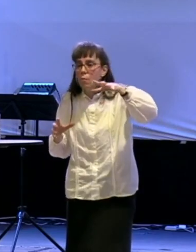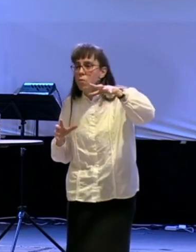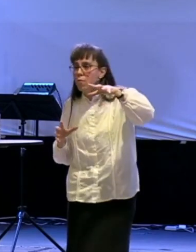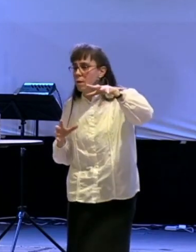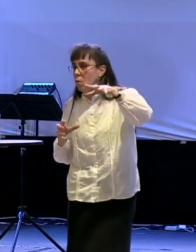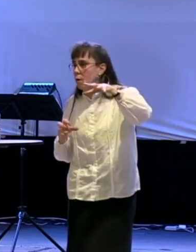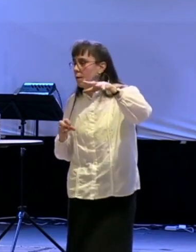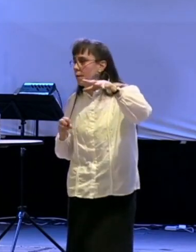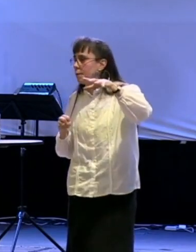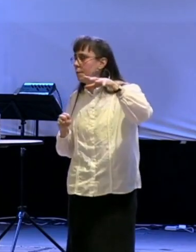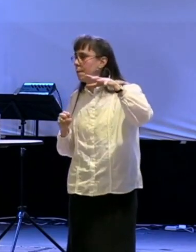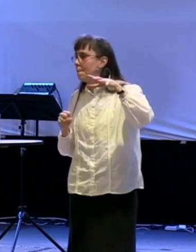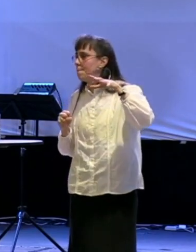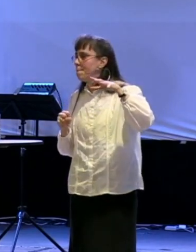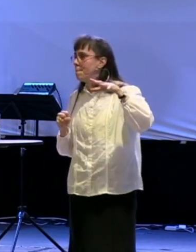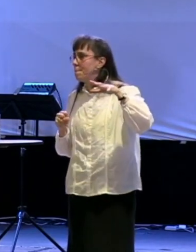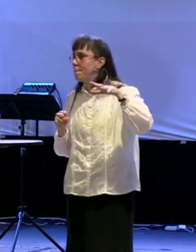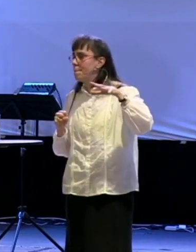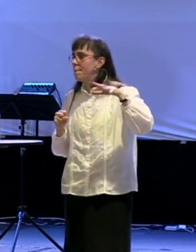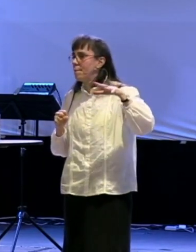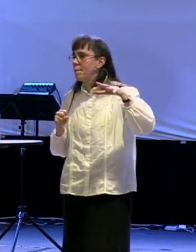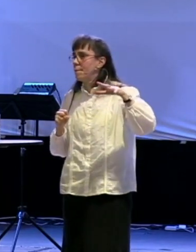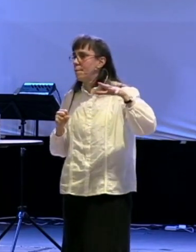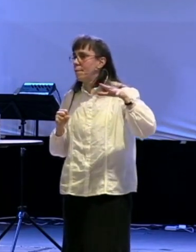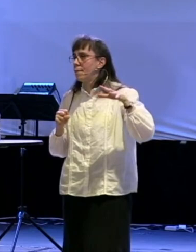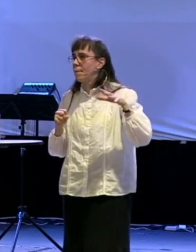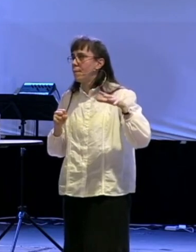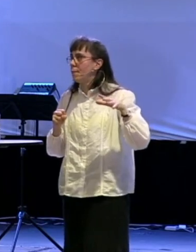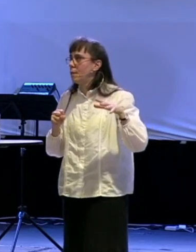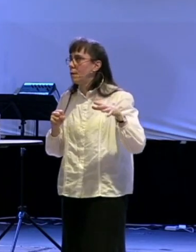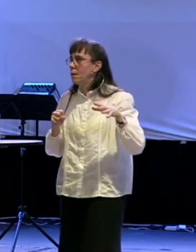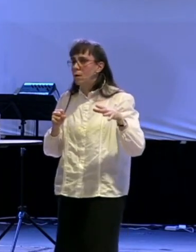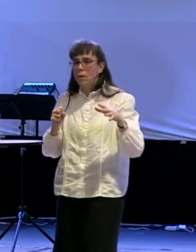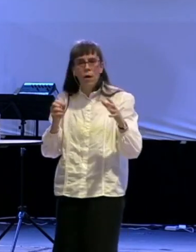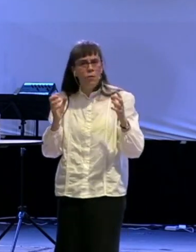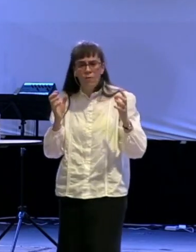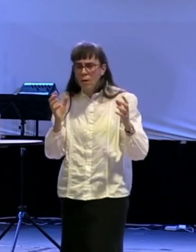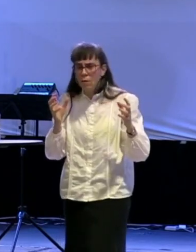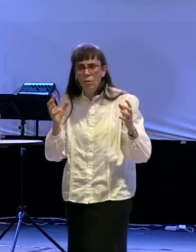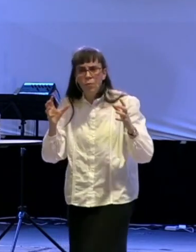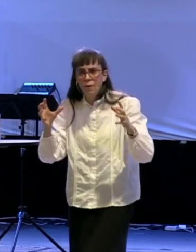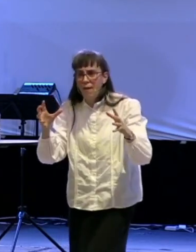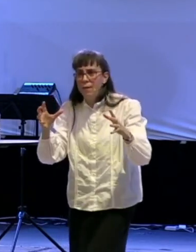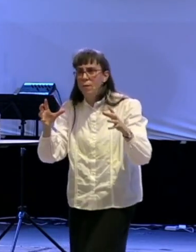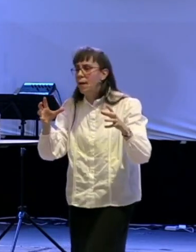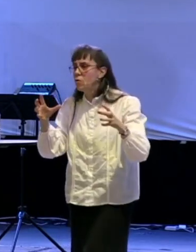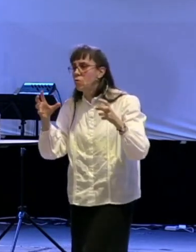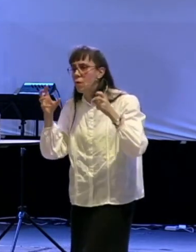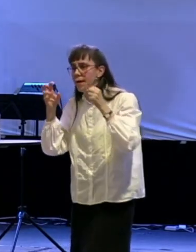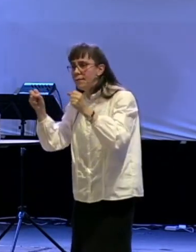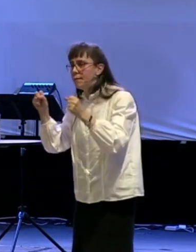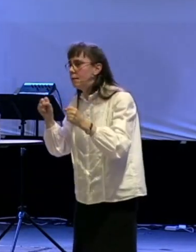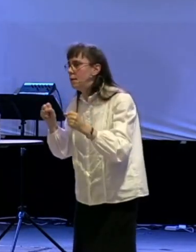didn't move anymore. Dieu ne pouvait-il pas empêcher que l'on frappe son fils? The father couldn't prevent the